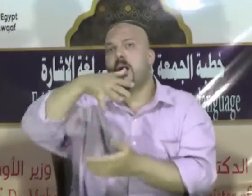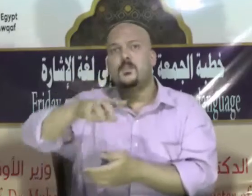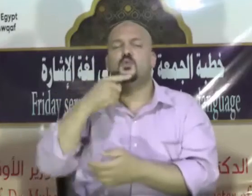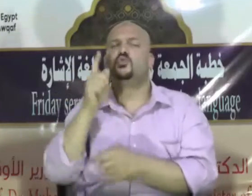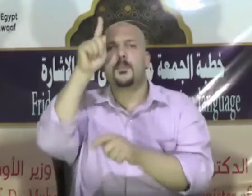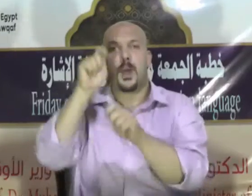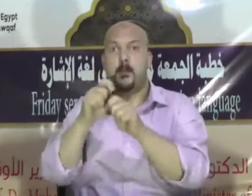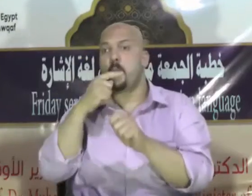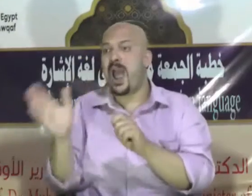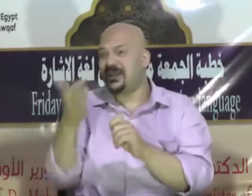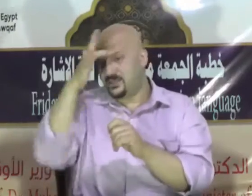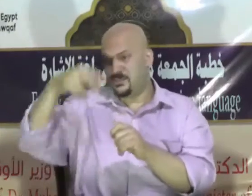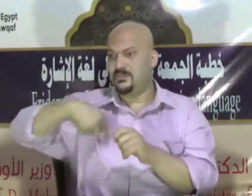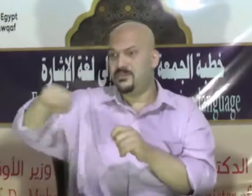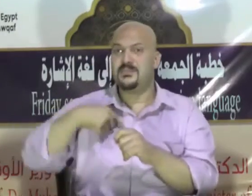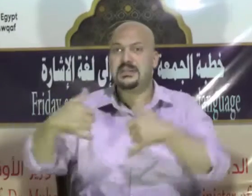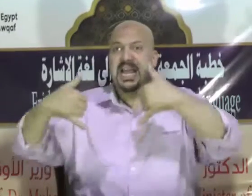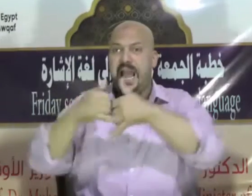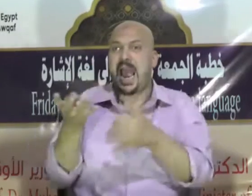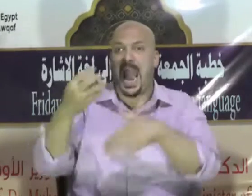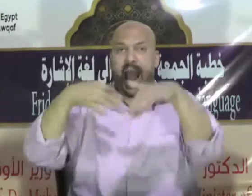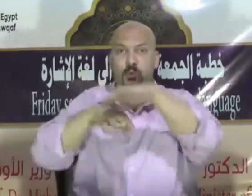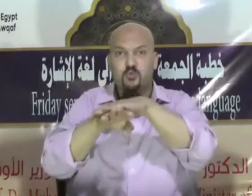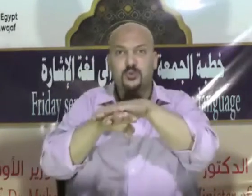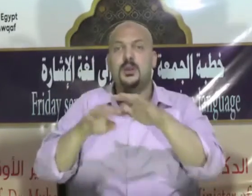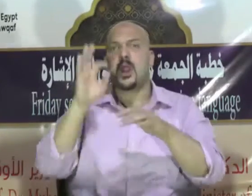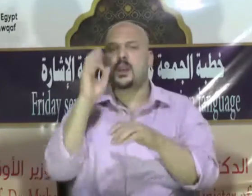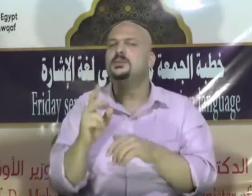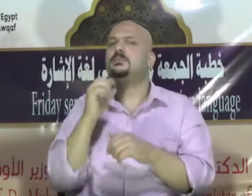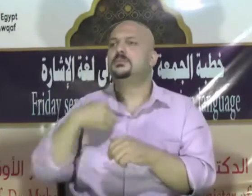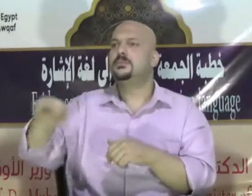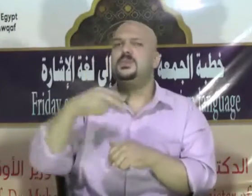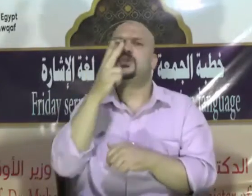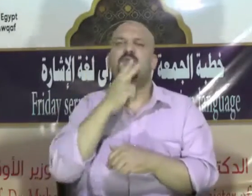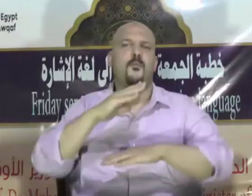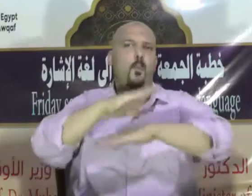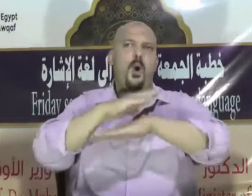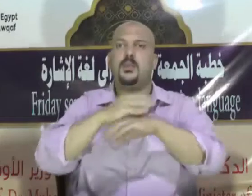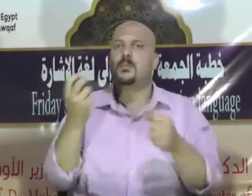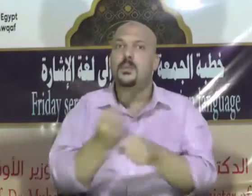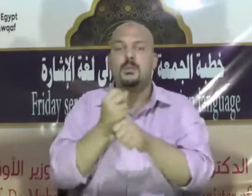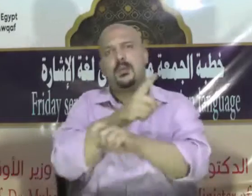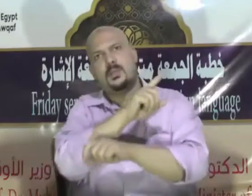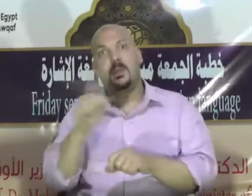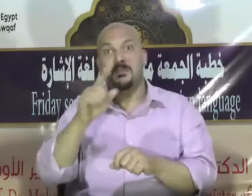وعاشروهن بالمعروف، ويقول سبحانه: ولهن مثل الذي